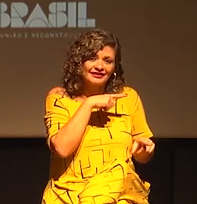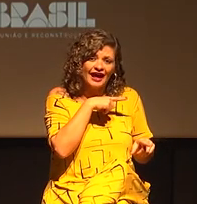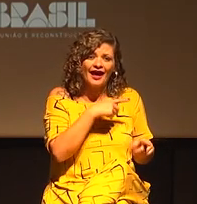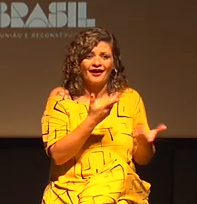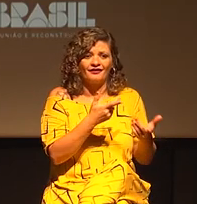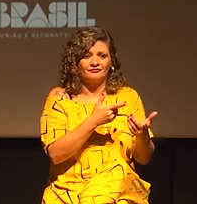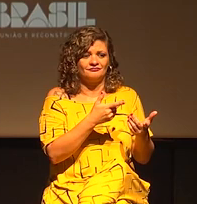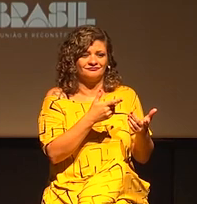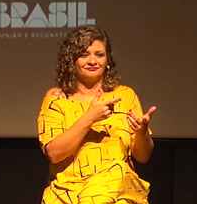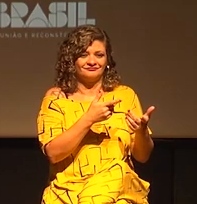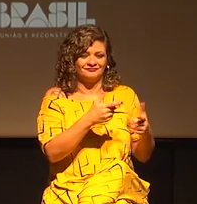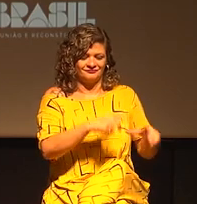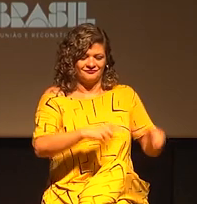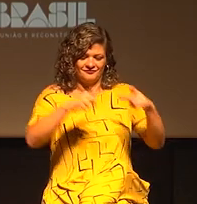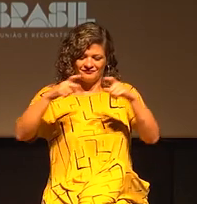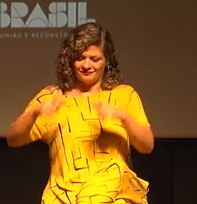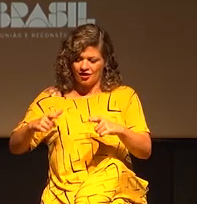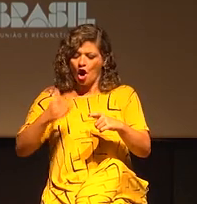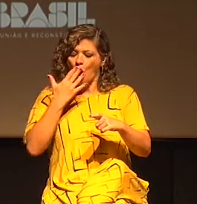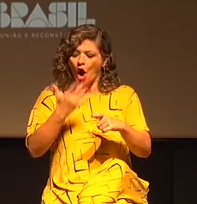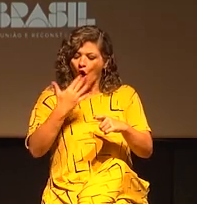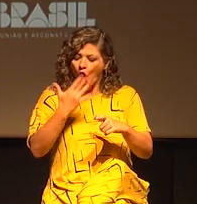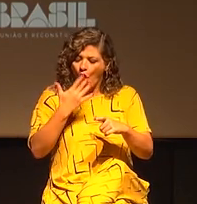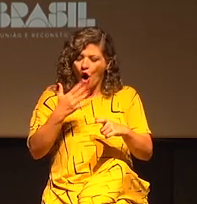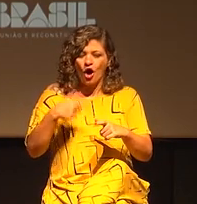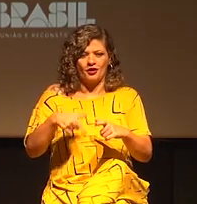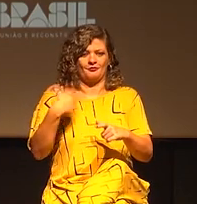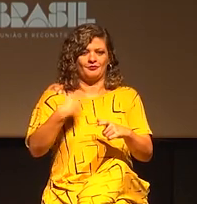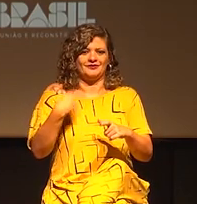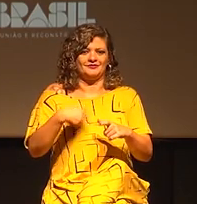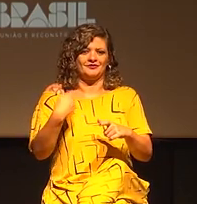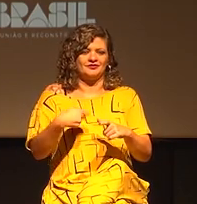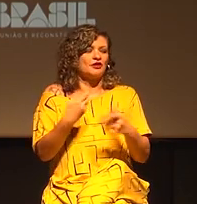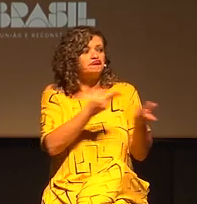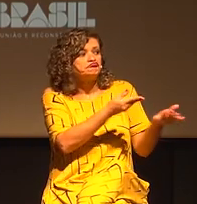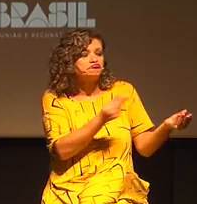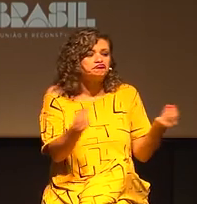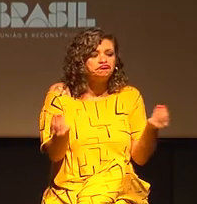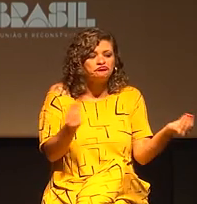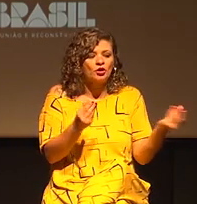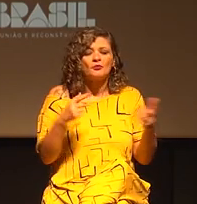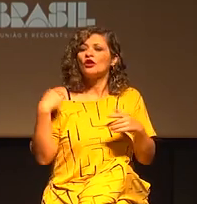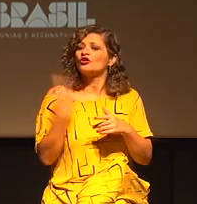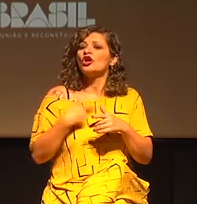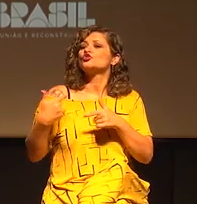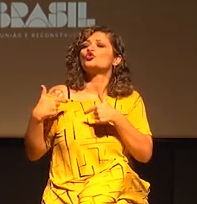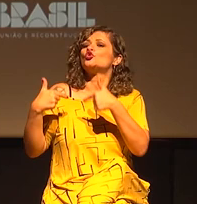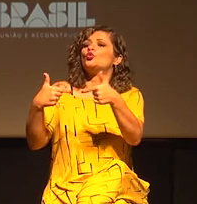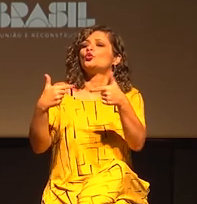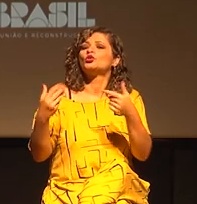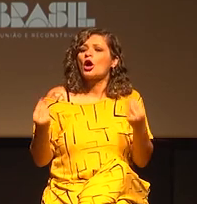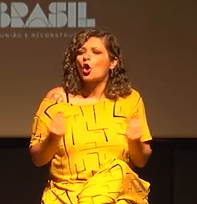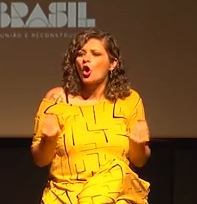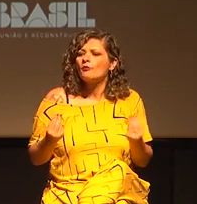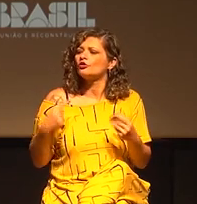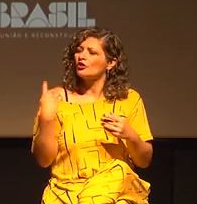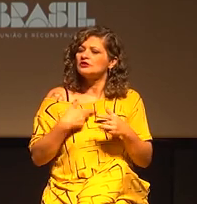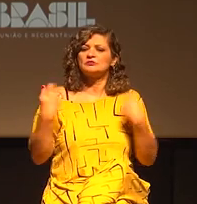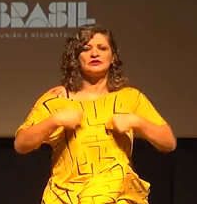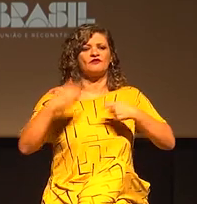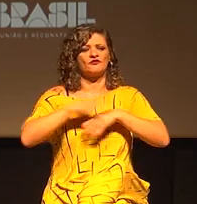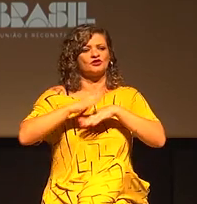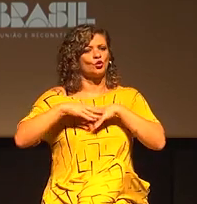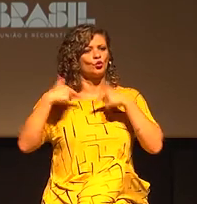biodiversidade no prato cor no prato né então Então como é que qual é a luta que precisa ser feita né a gente precisa fazer essa luta junto né